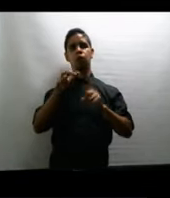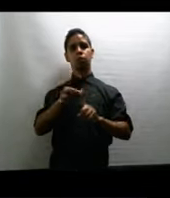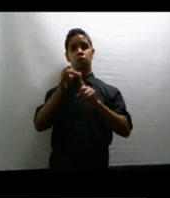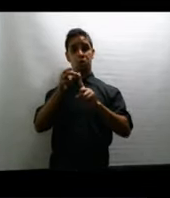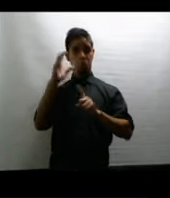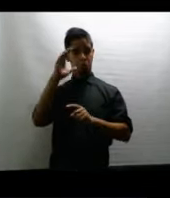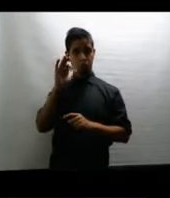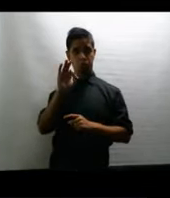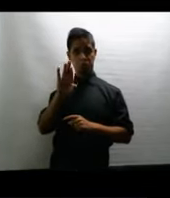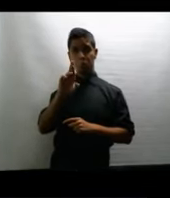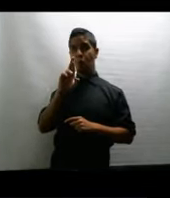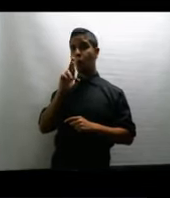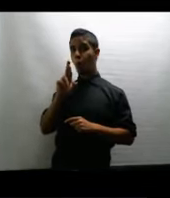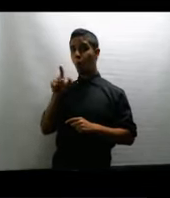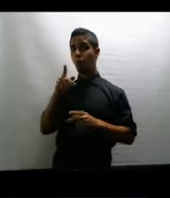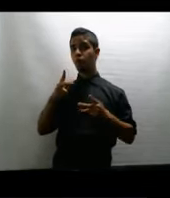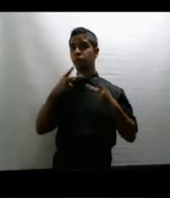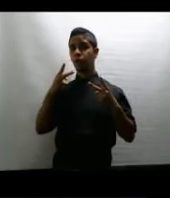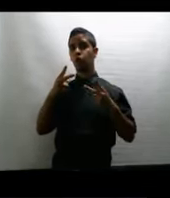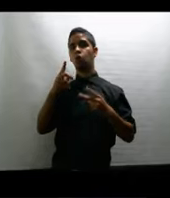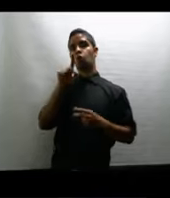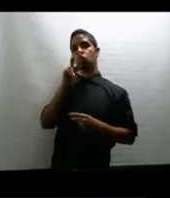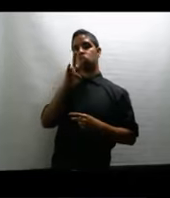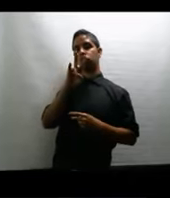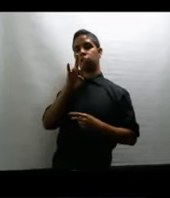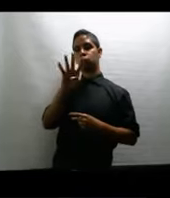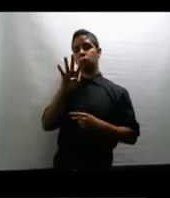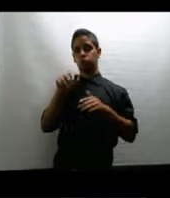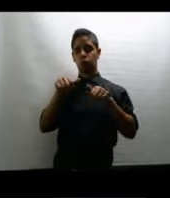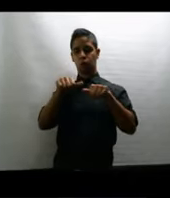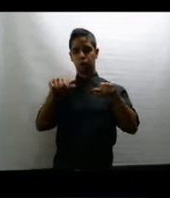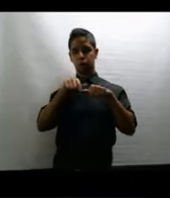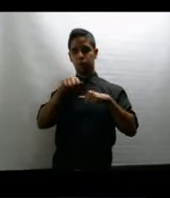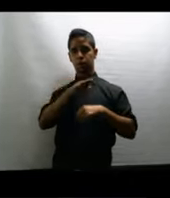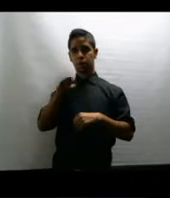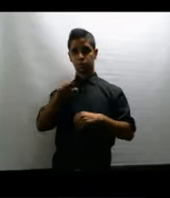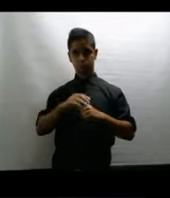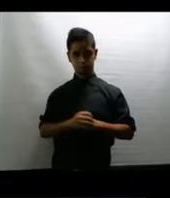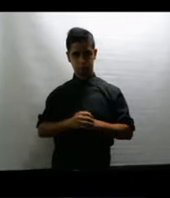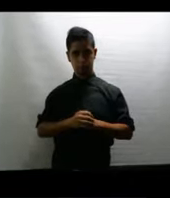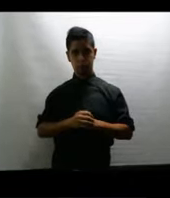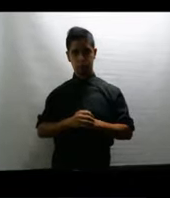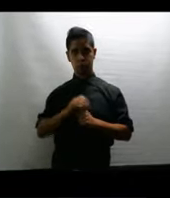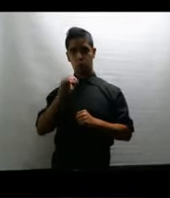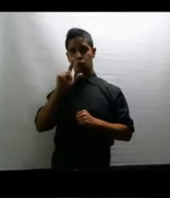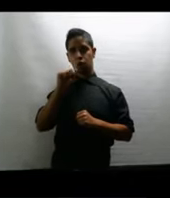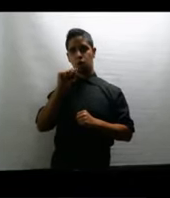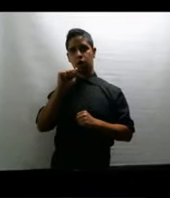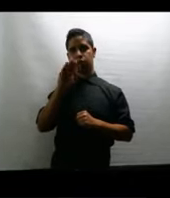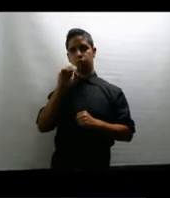páginas en Facebook o visítanos en la carretera 174 en Bayamón. Olazábal, 740-1414.